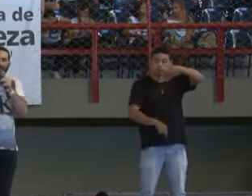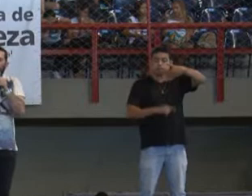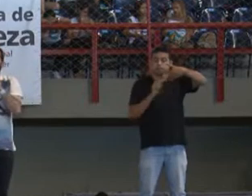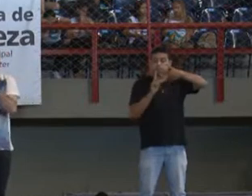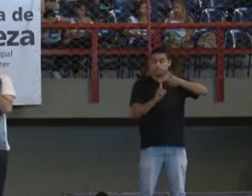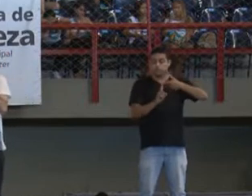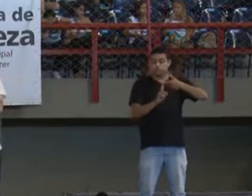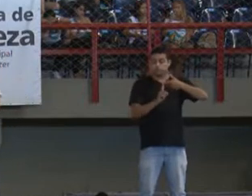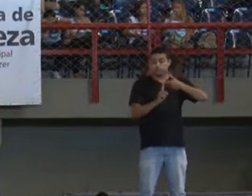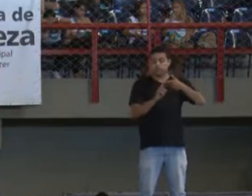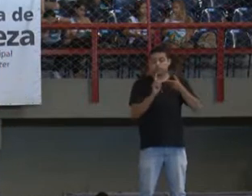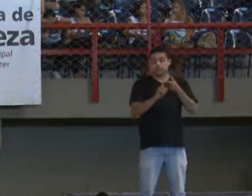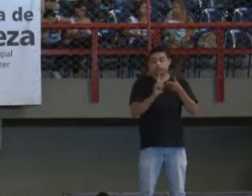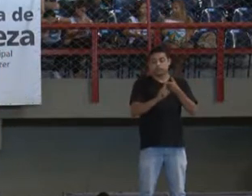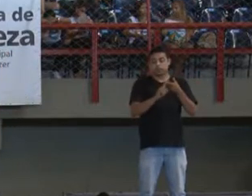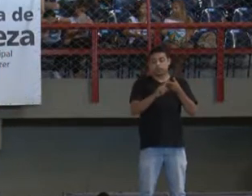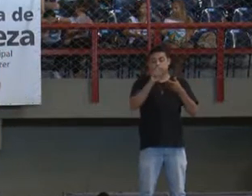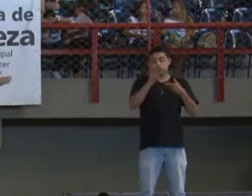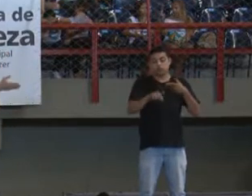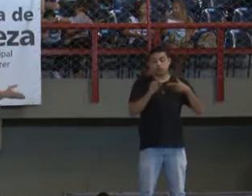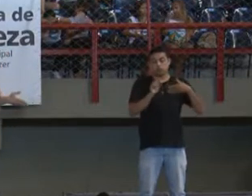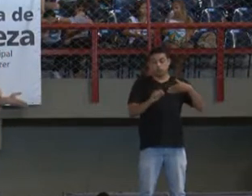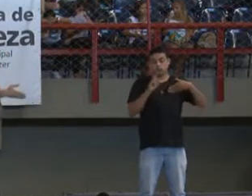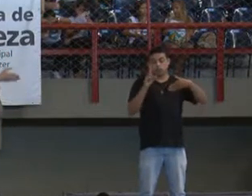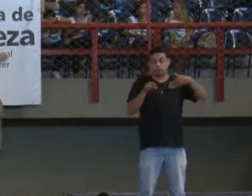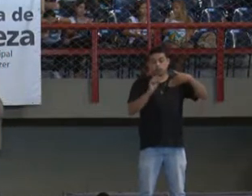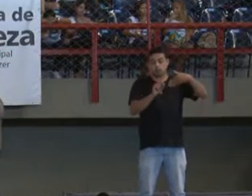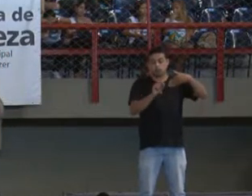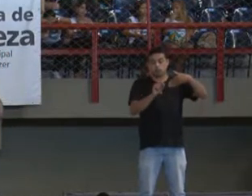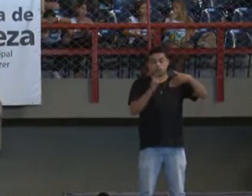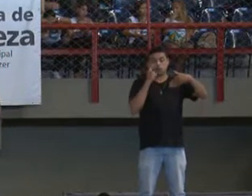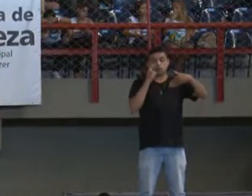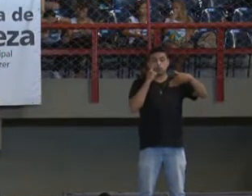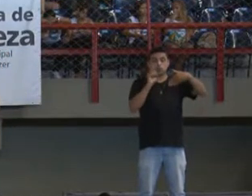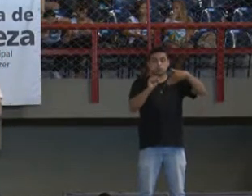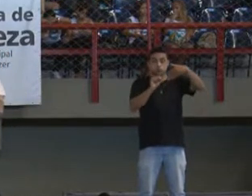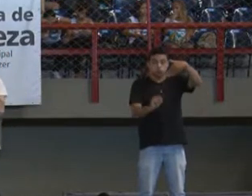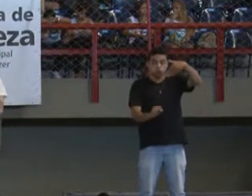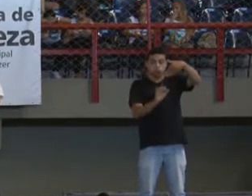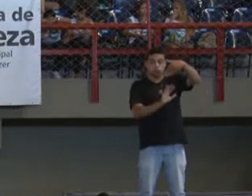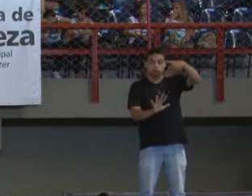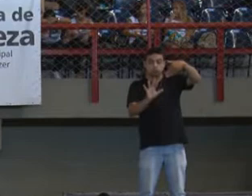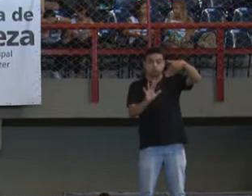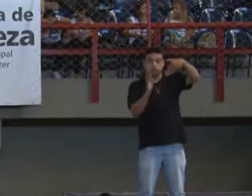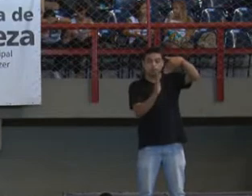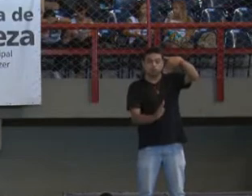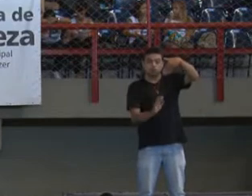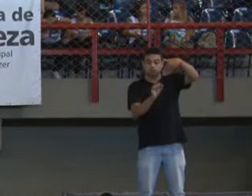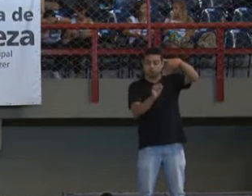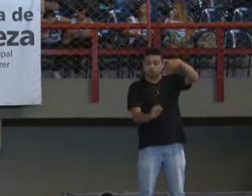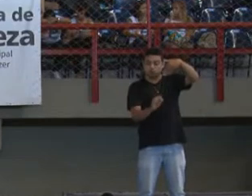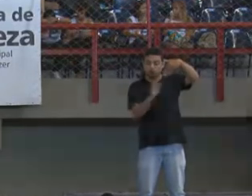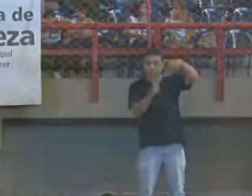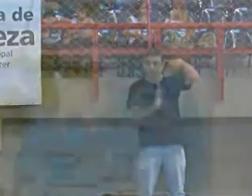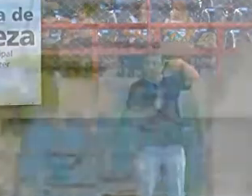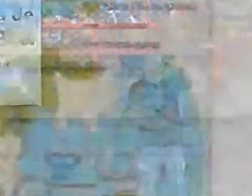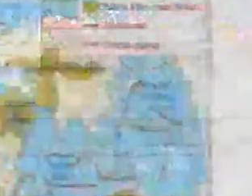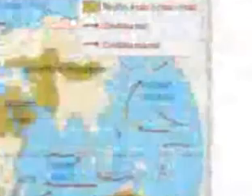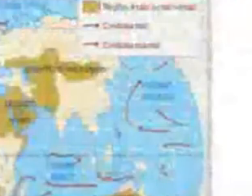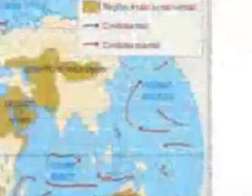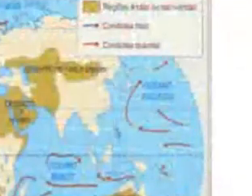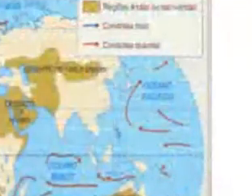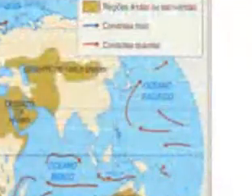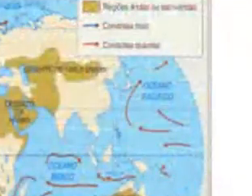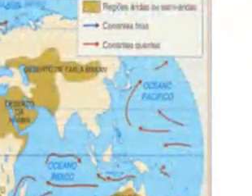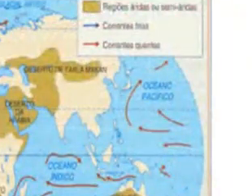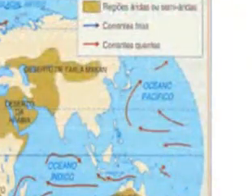corrente que você vai anotar é a corrente sul brasileira. A corrente sul brasileira é essa que está